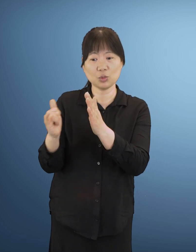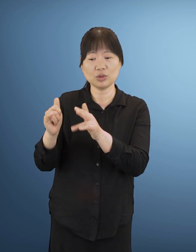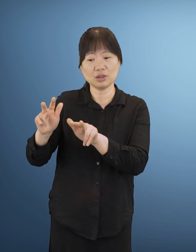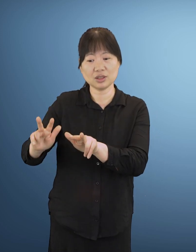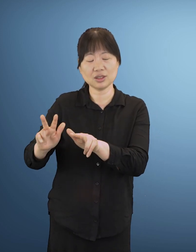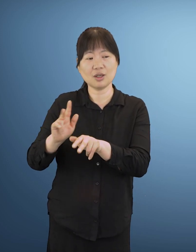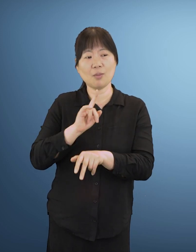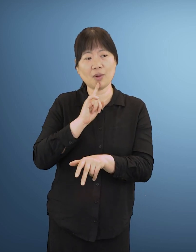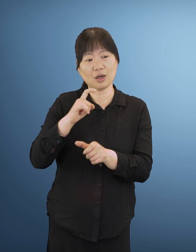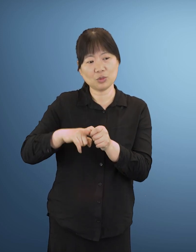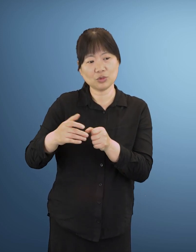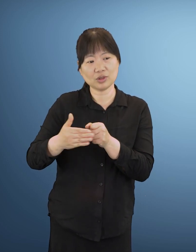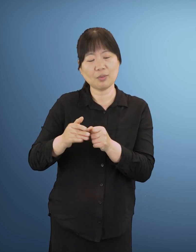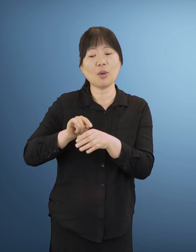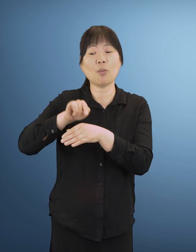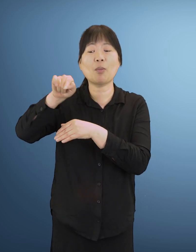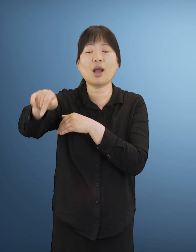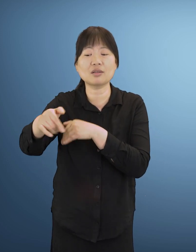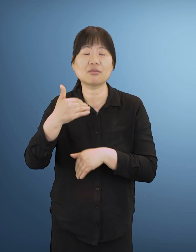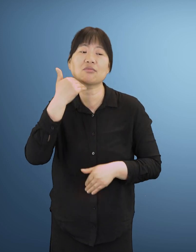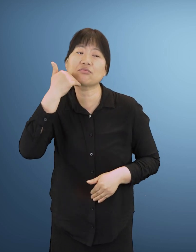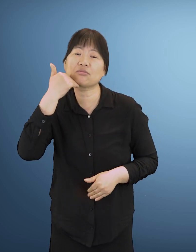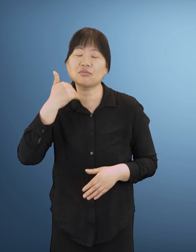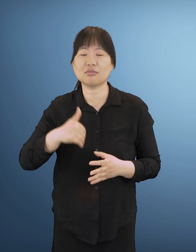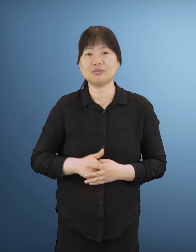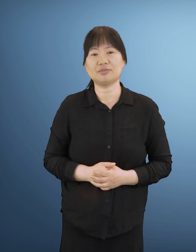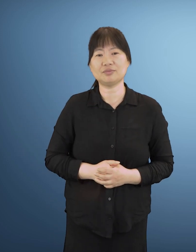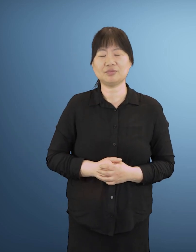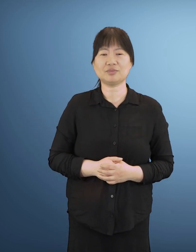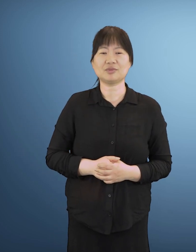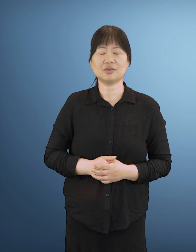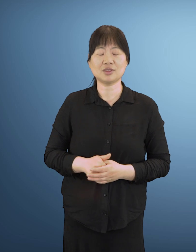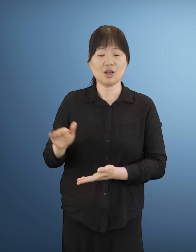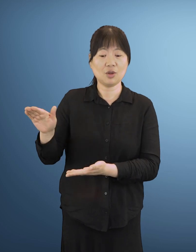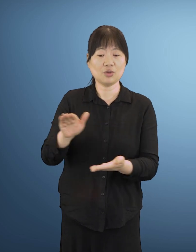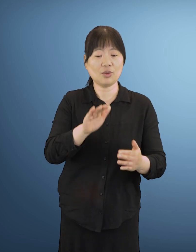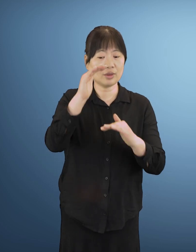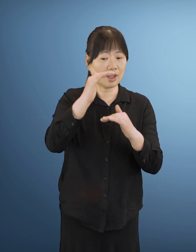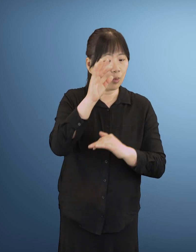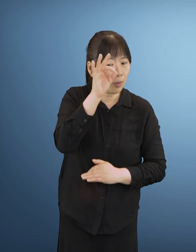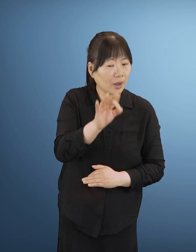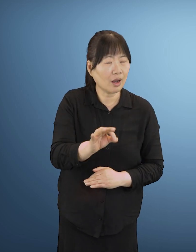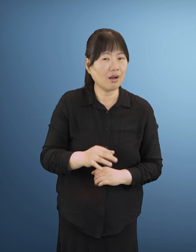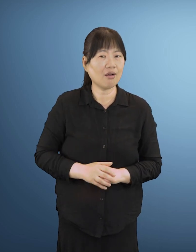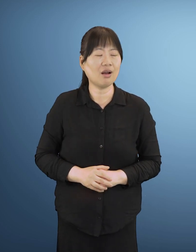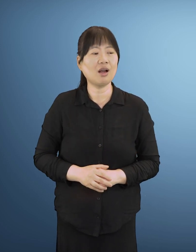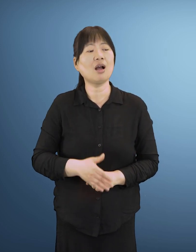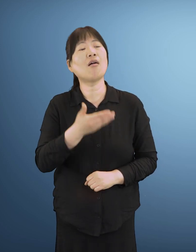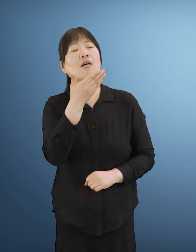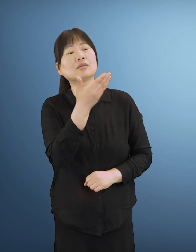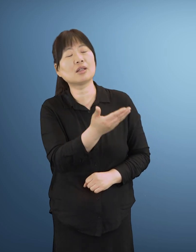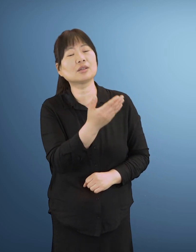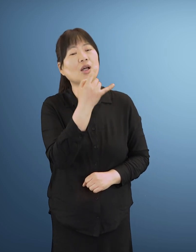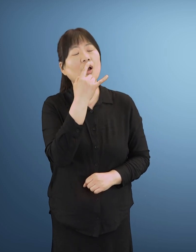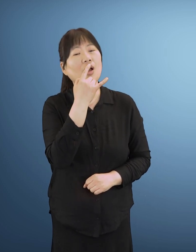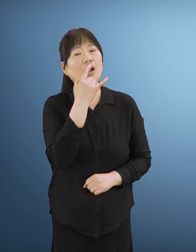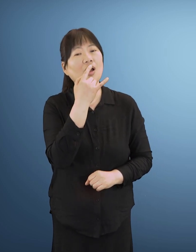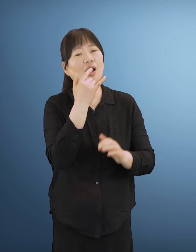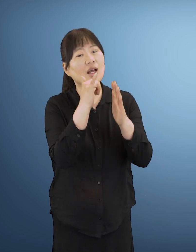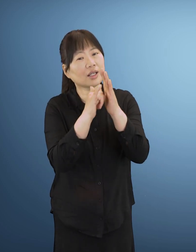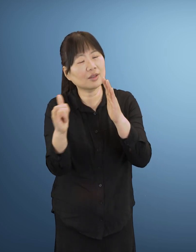당신께 말하려고 밖에 서 있나이다 하니. 자, 이 사람의 전달 내용을 잘 보면 당신의